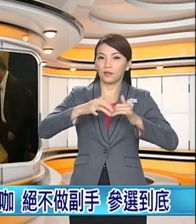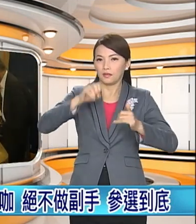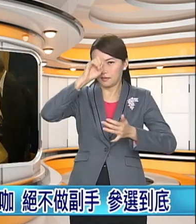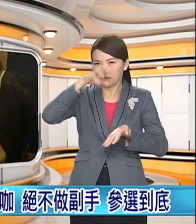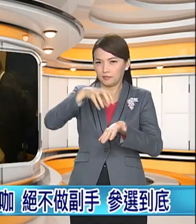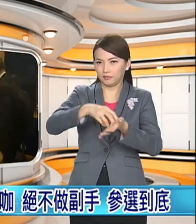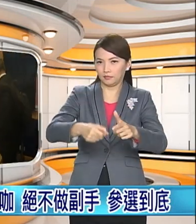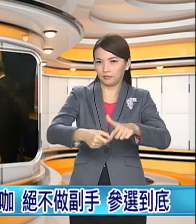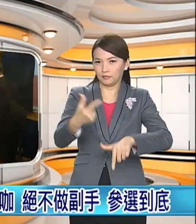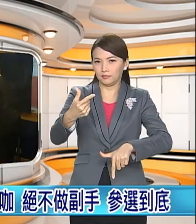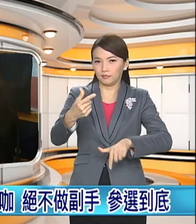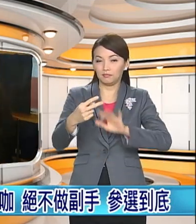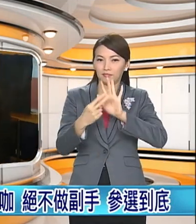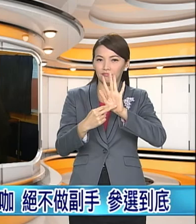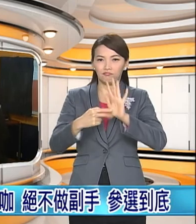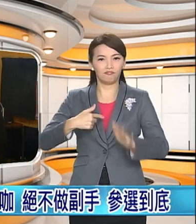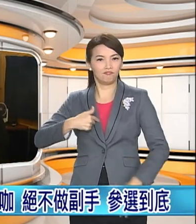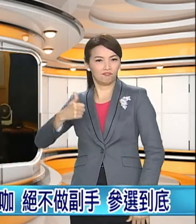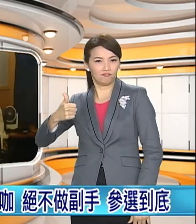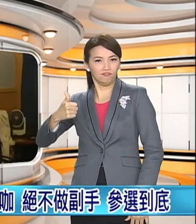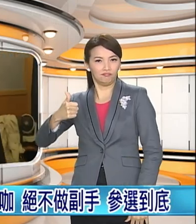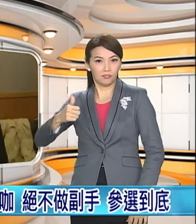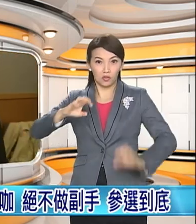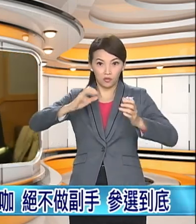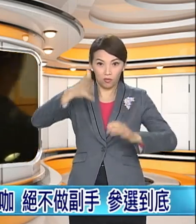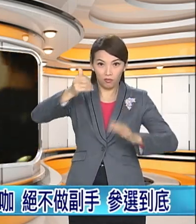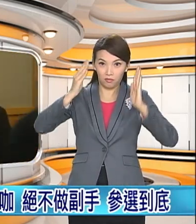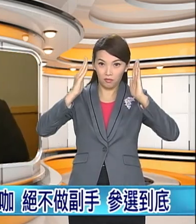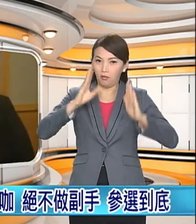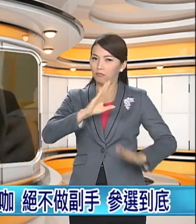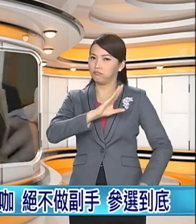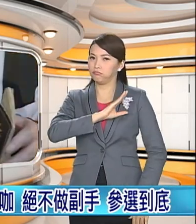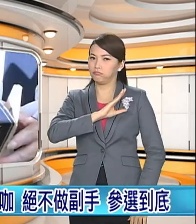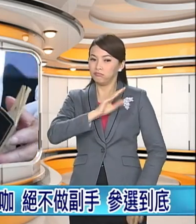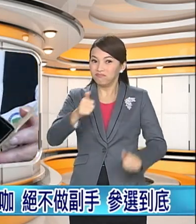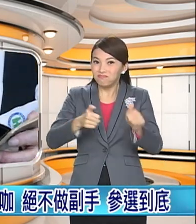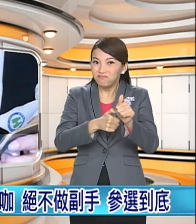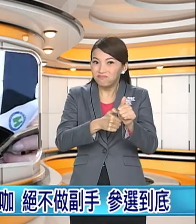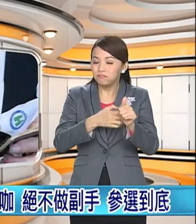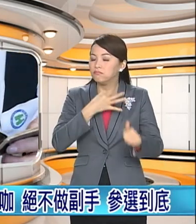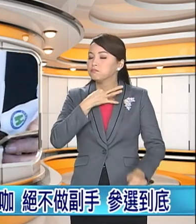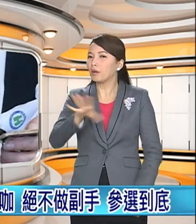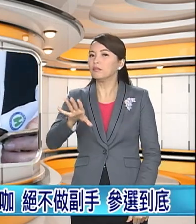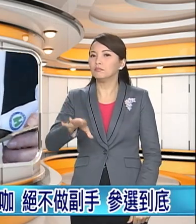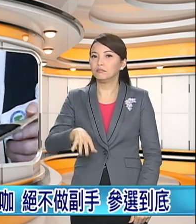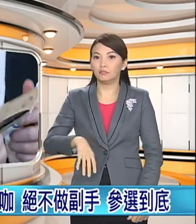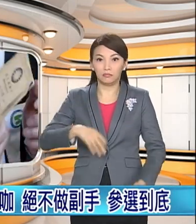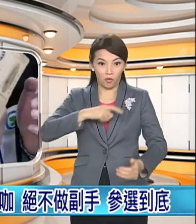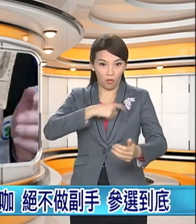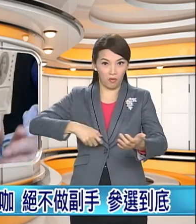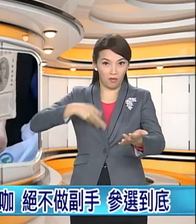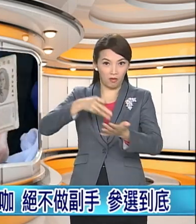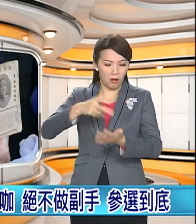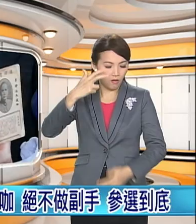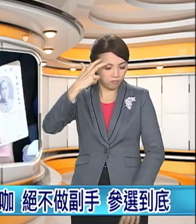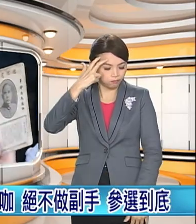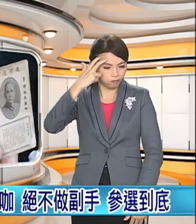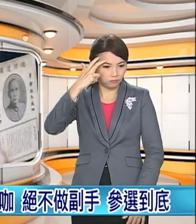出随身携带的国民党党证，强调自己是 A 咖，绝对不做副手，一定会参选到